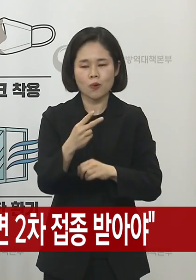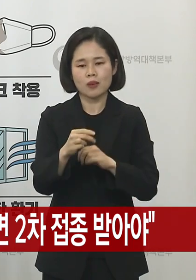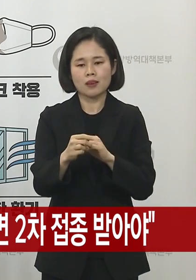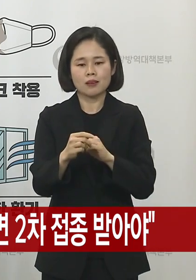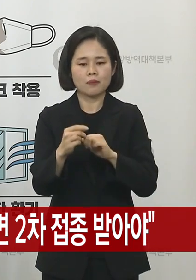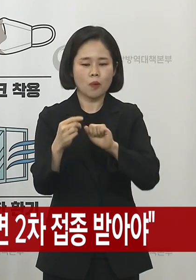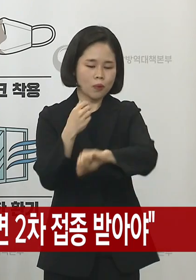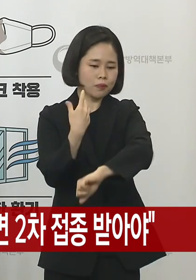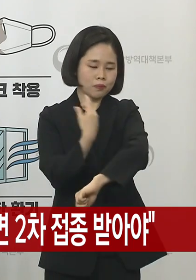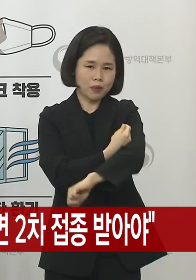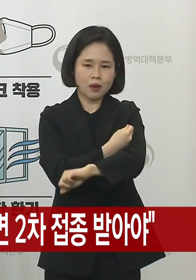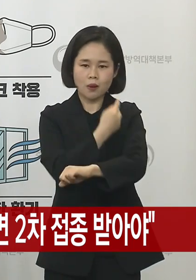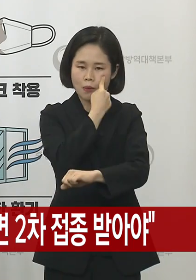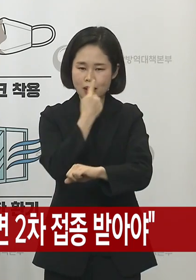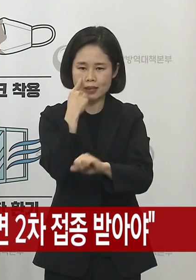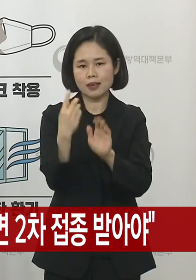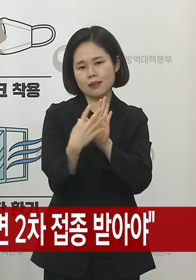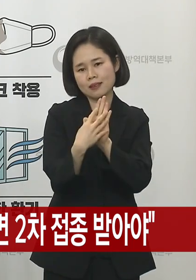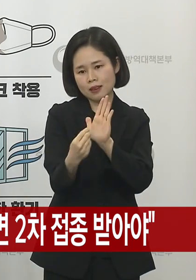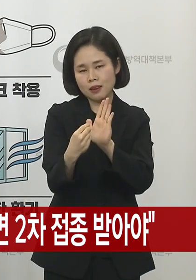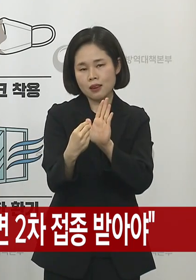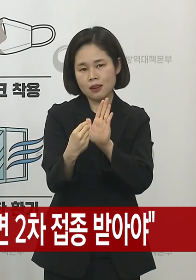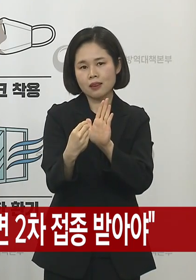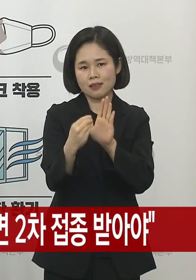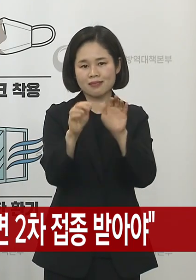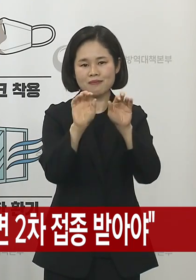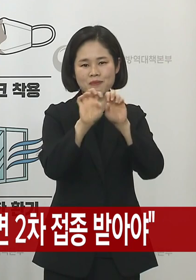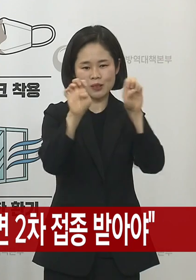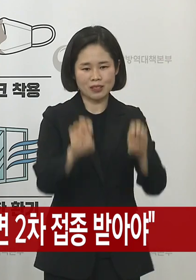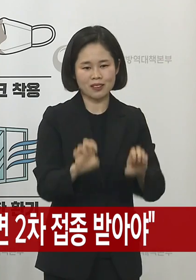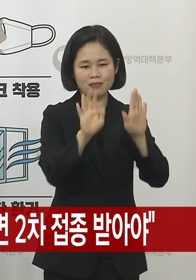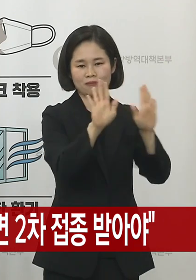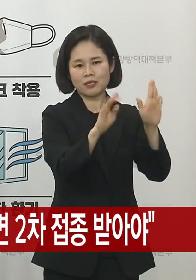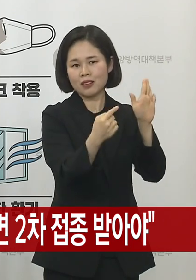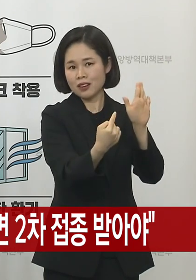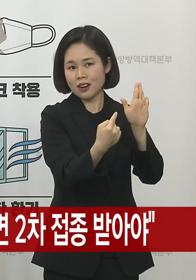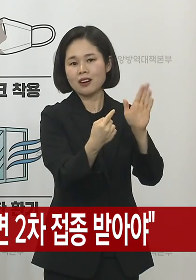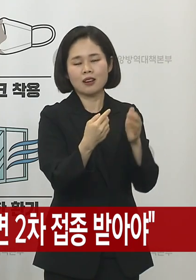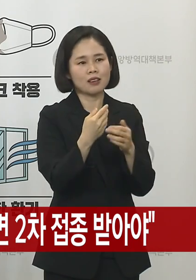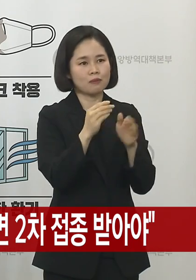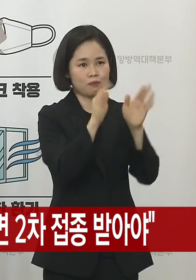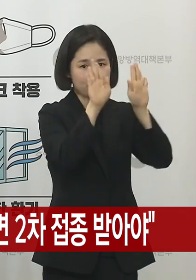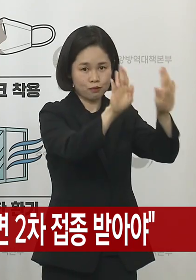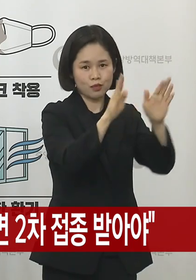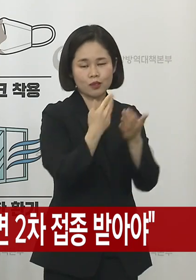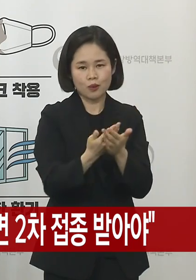접종 정보를 현행화하여 보다 편리하게 접종 증명을 이용해 주시기를 당부드립니다.